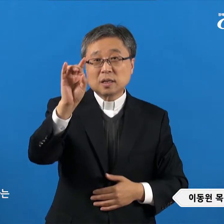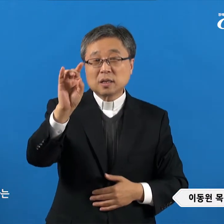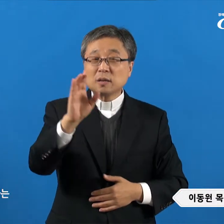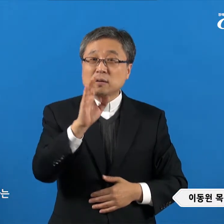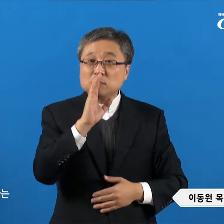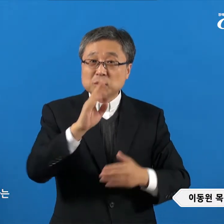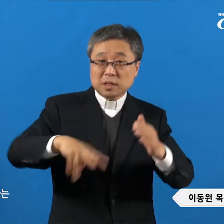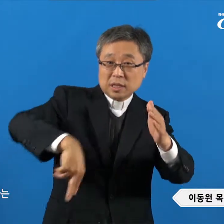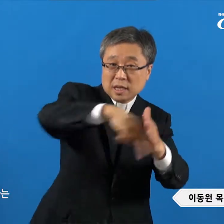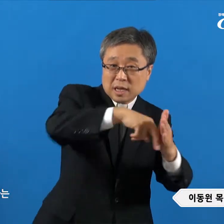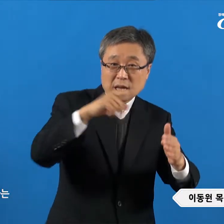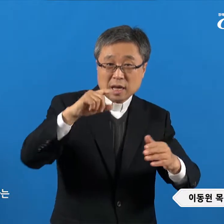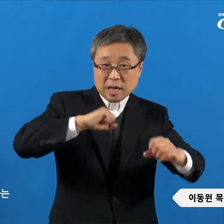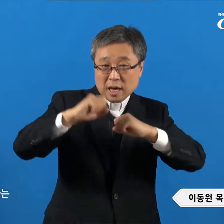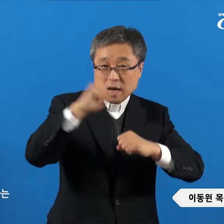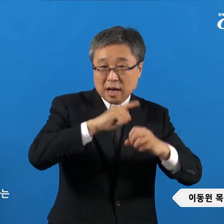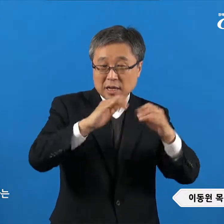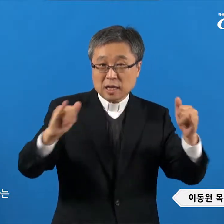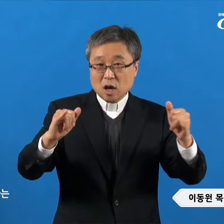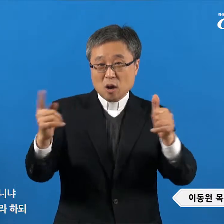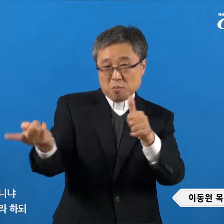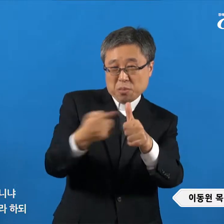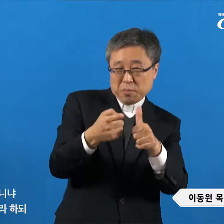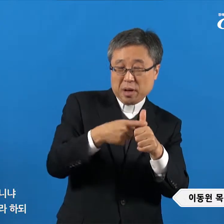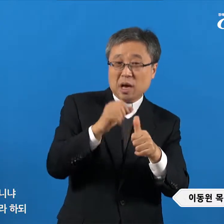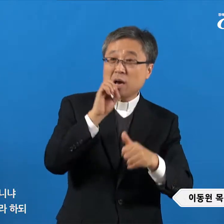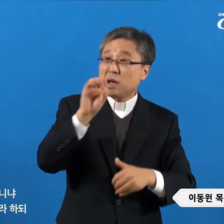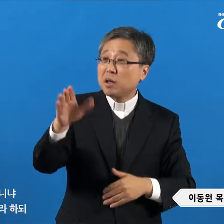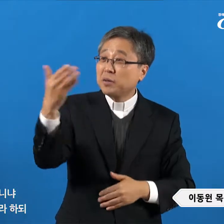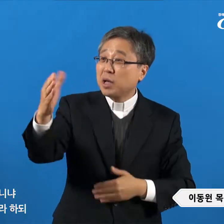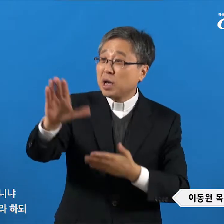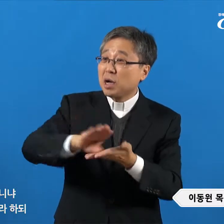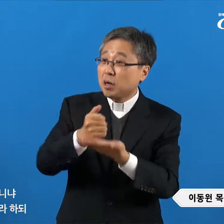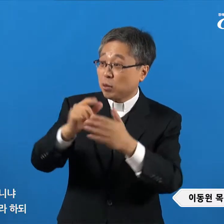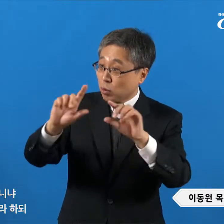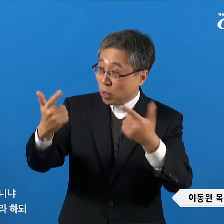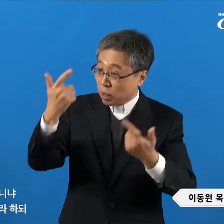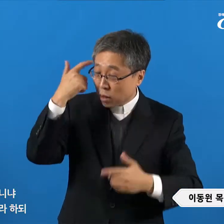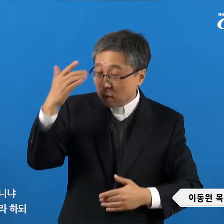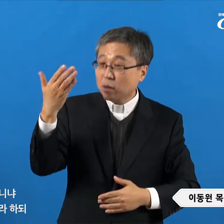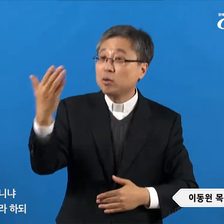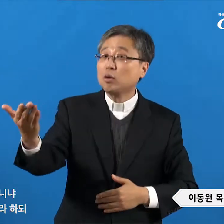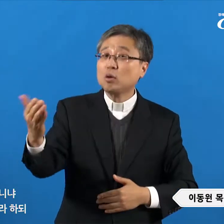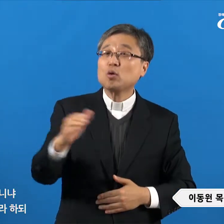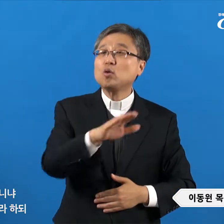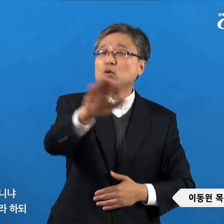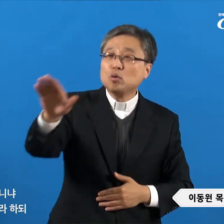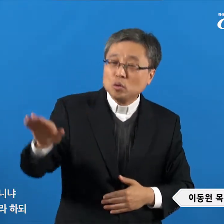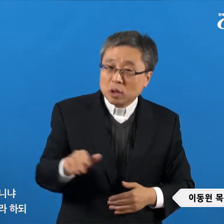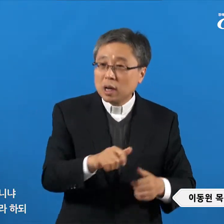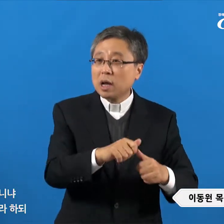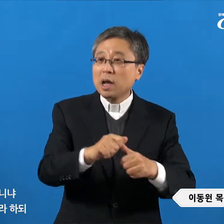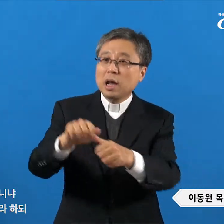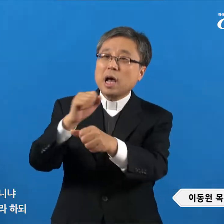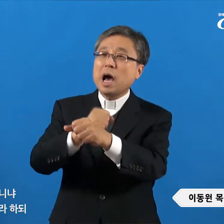달린 행악자 중 하나는 비방하여 이르되 네가 그리스도가 아니냐 너와 우리를